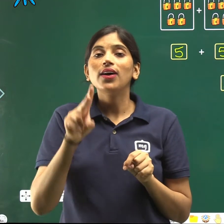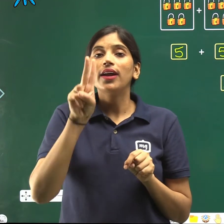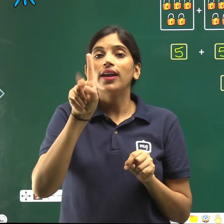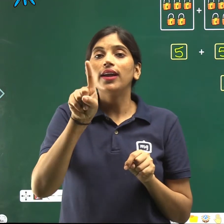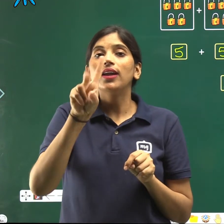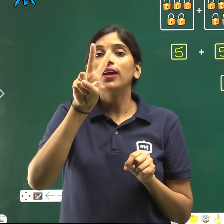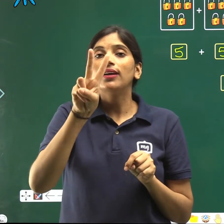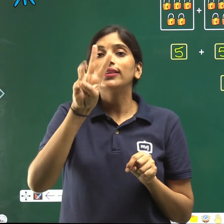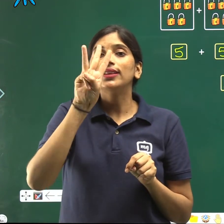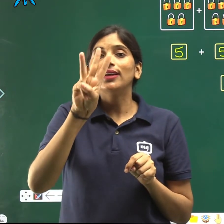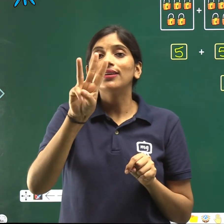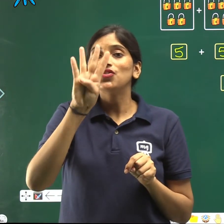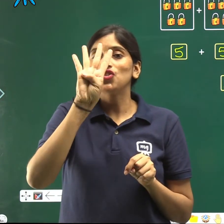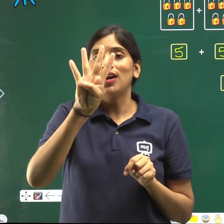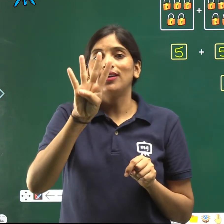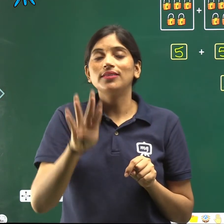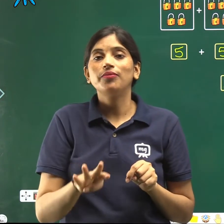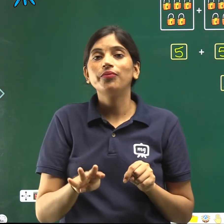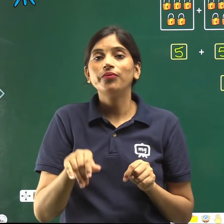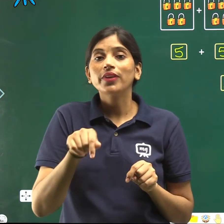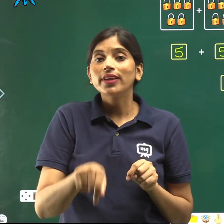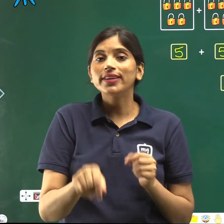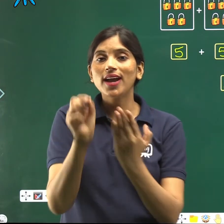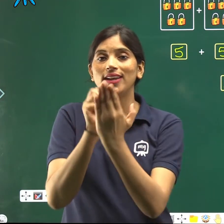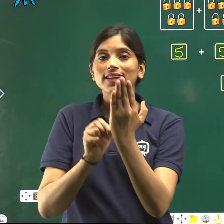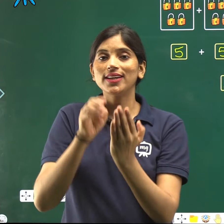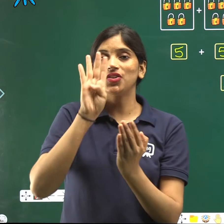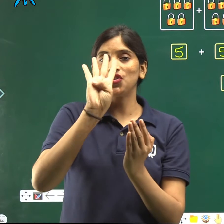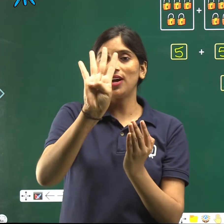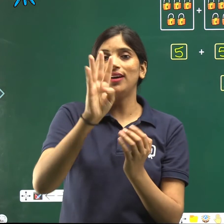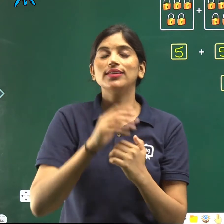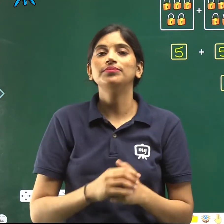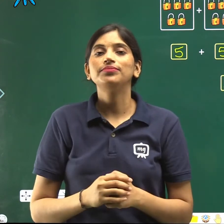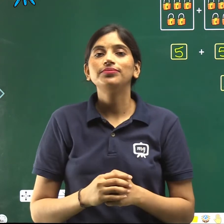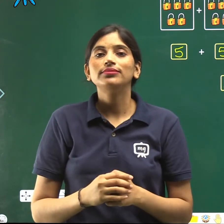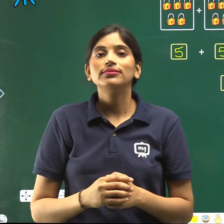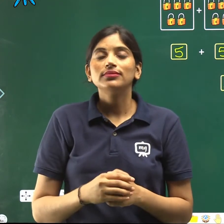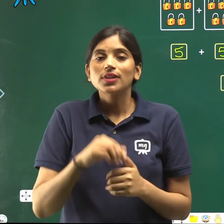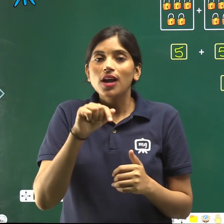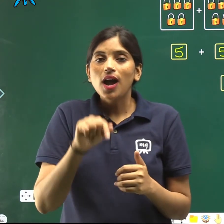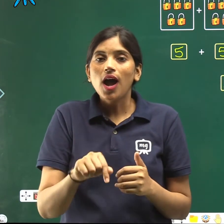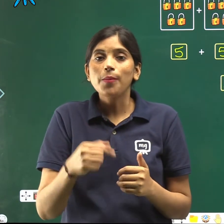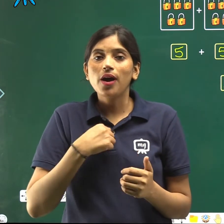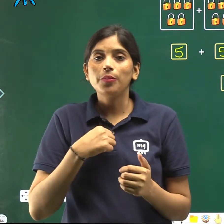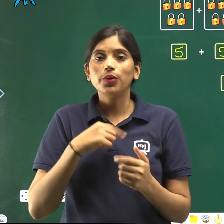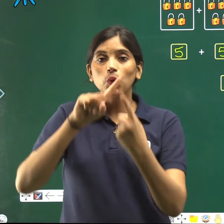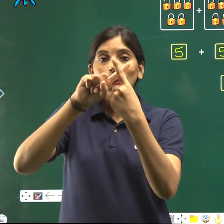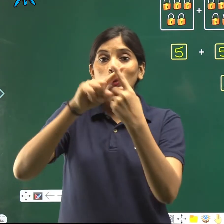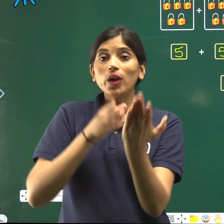2, 3, 4। तो यहाँ लिखेंगे 4। अब हम इनको गुणा